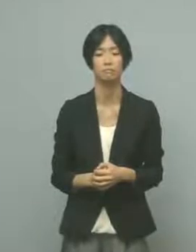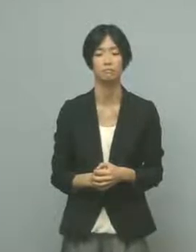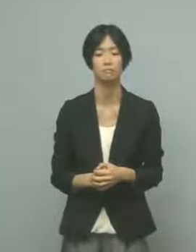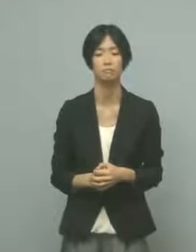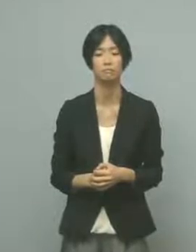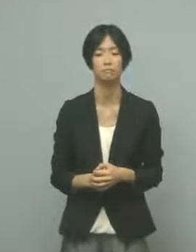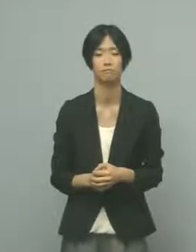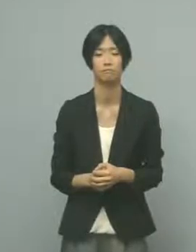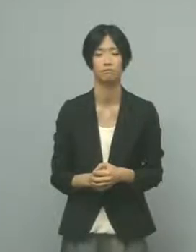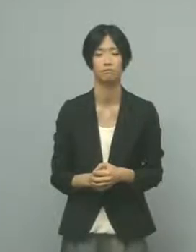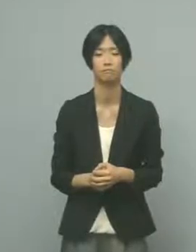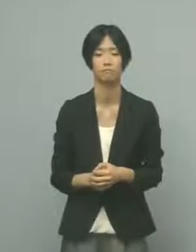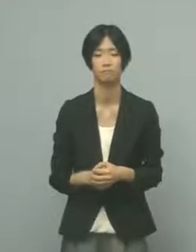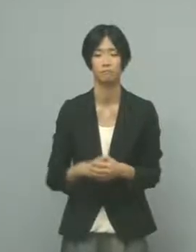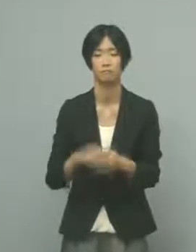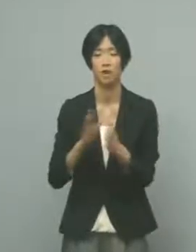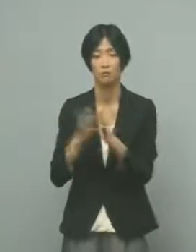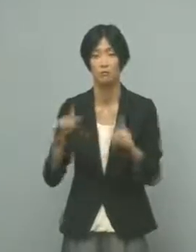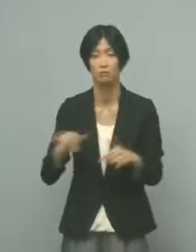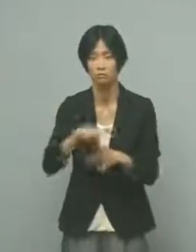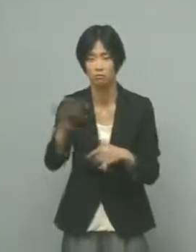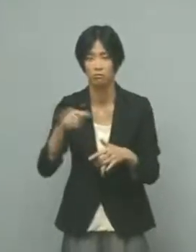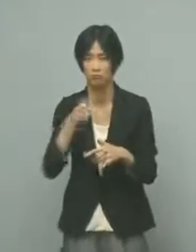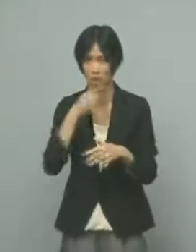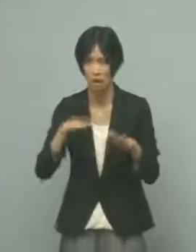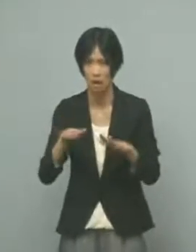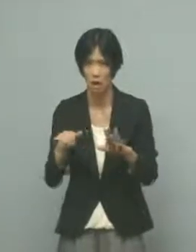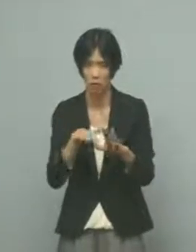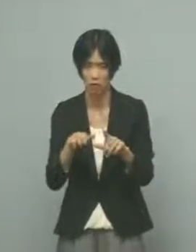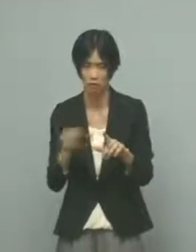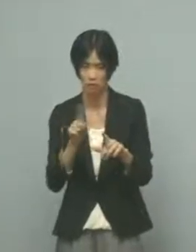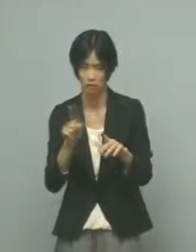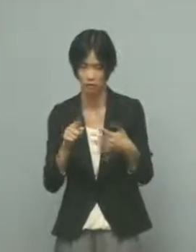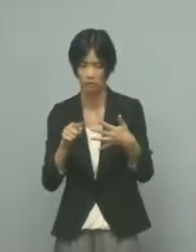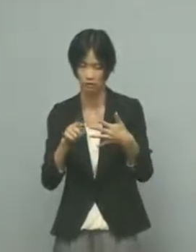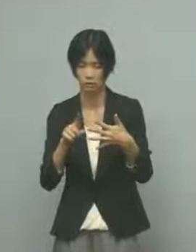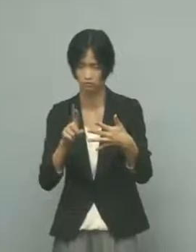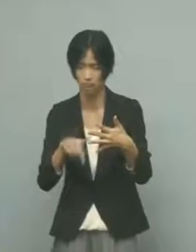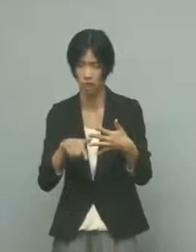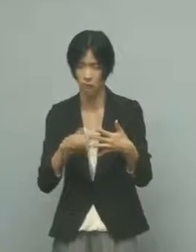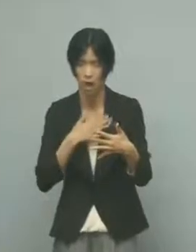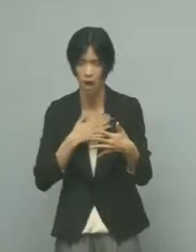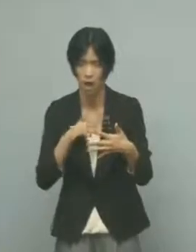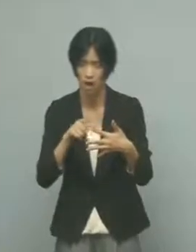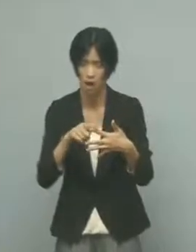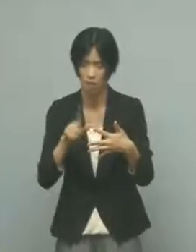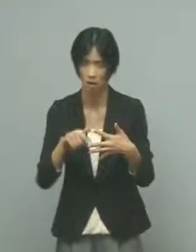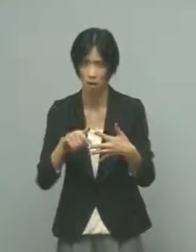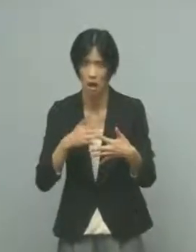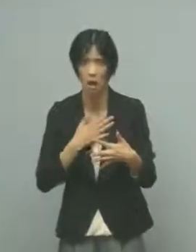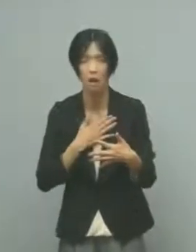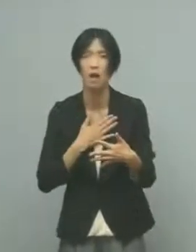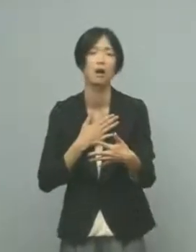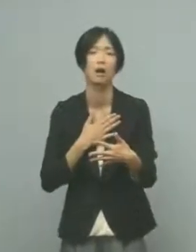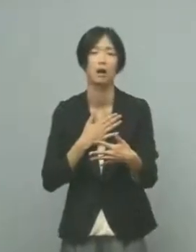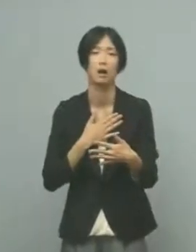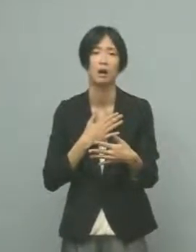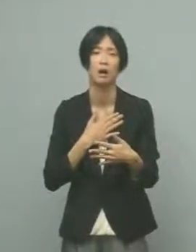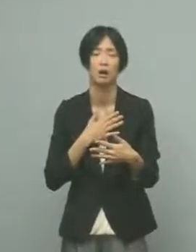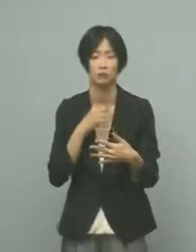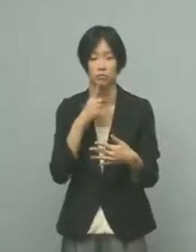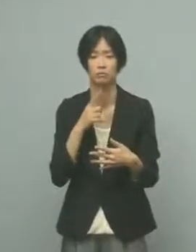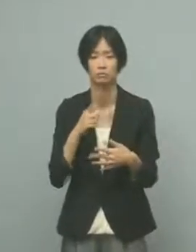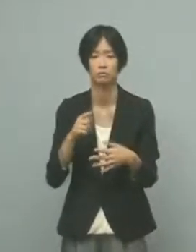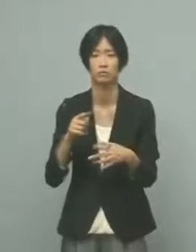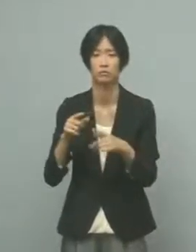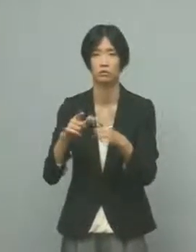警戒レベルというものが分かりやすく、分かりやすいものが作られ